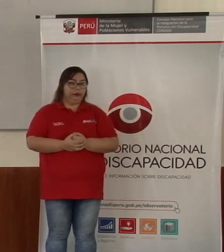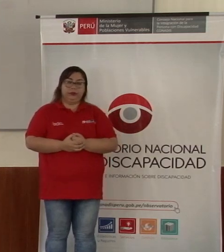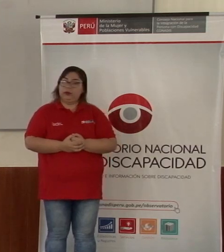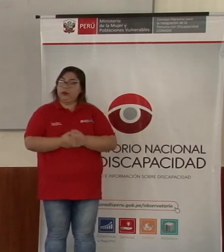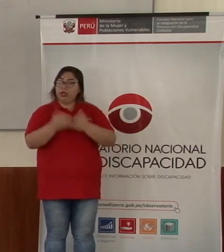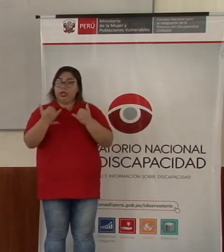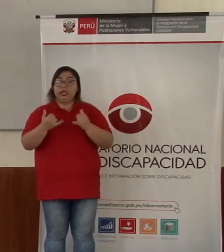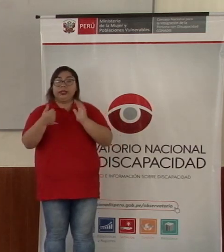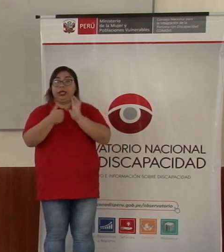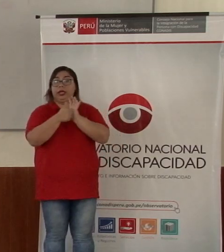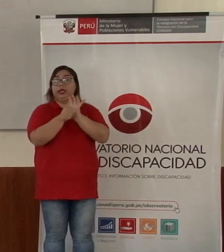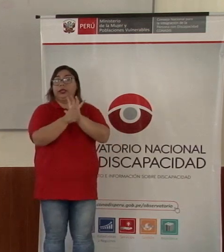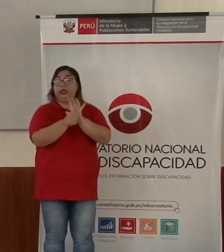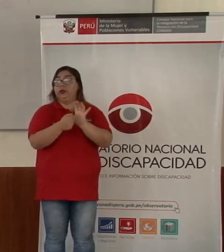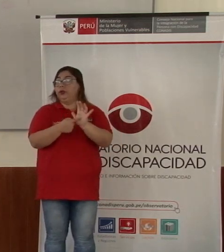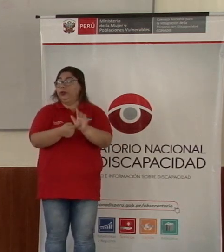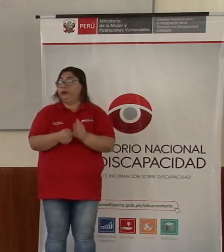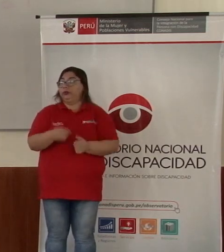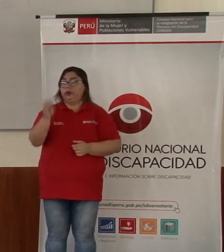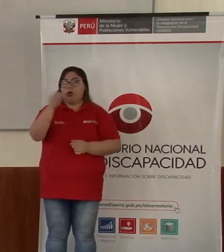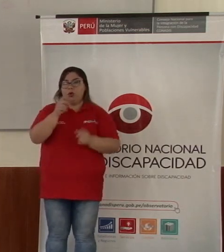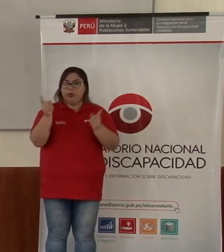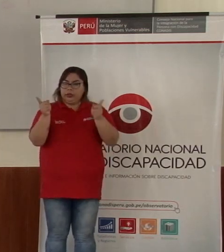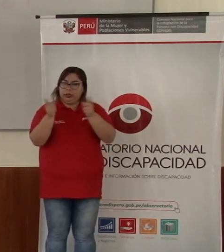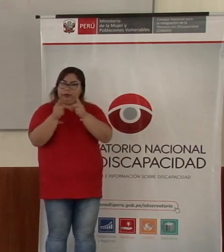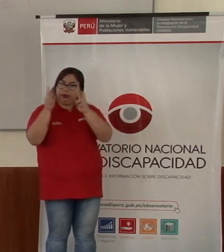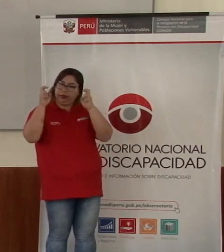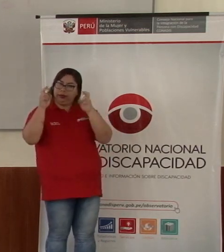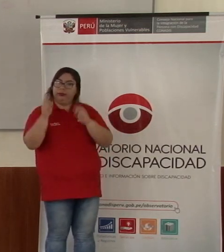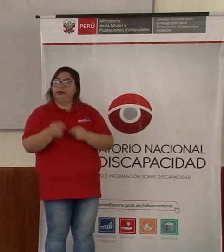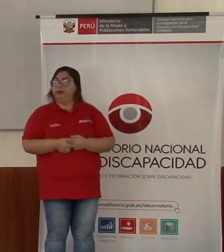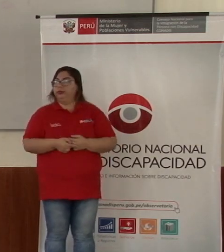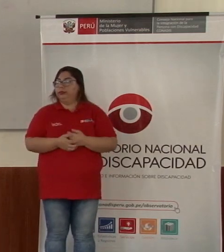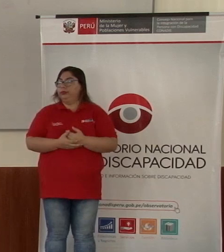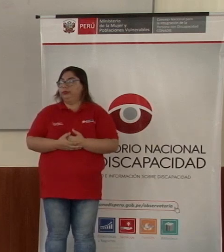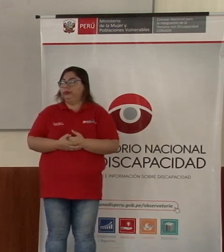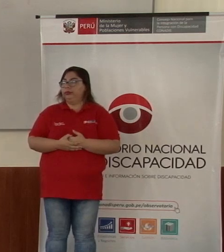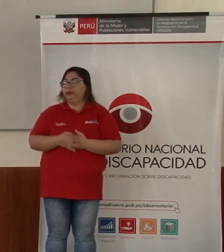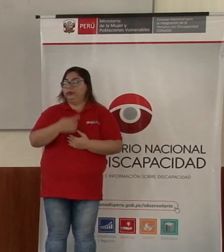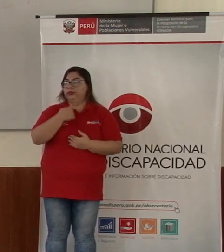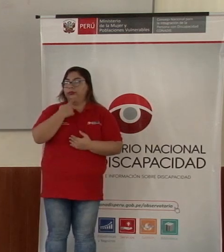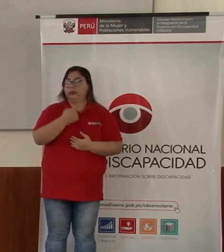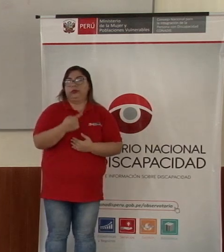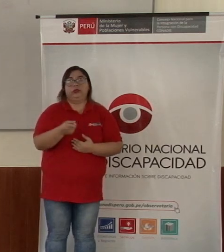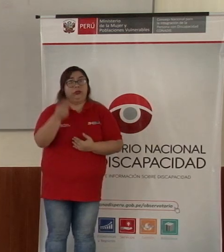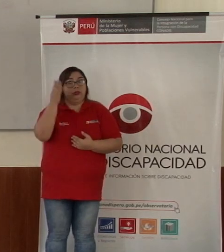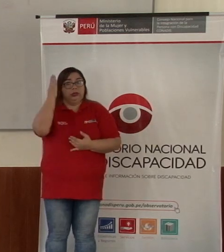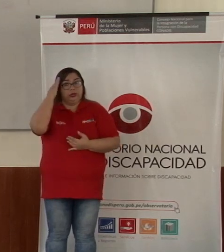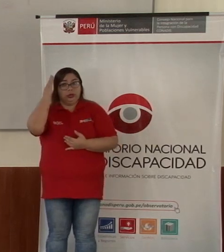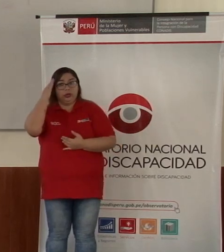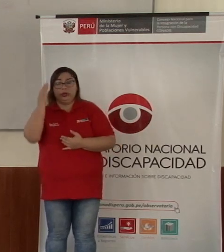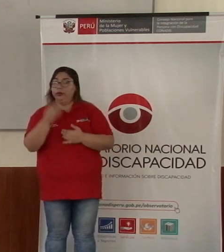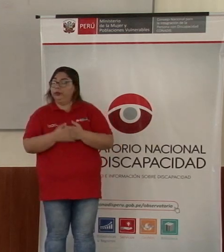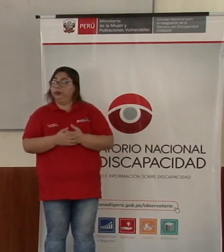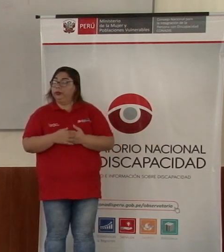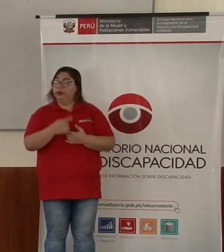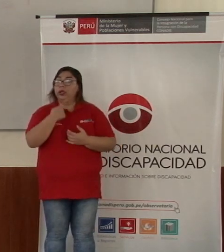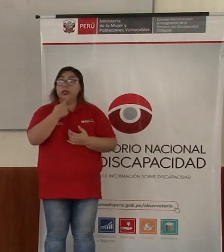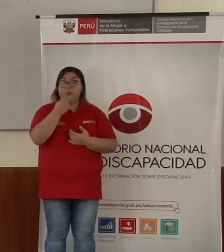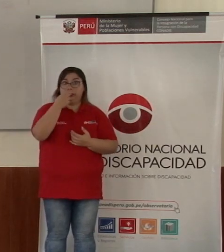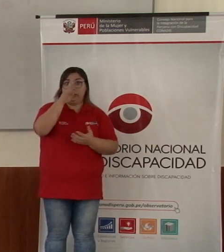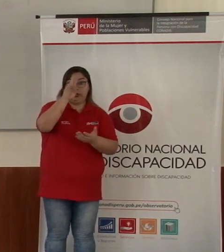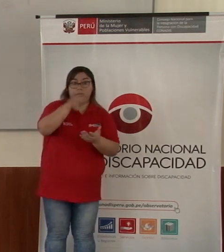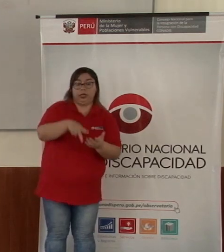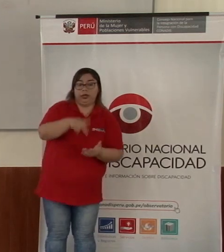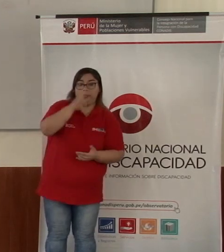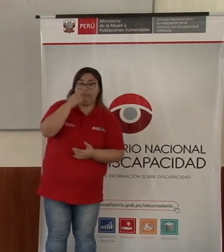Y este artículo, o esta frase tan simple, es un axioma lógico. Esto sirve